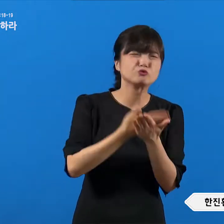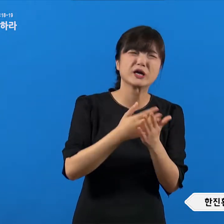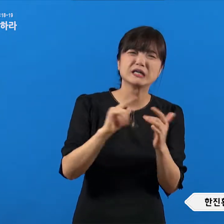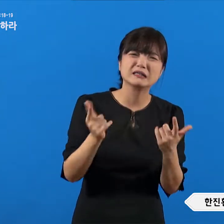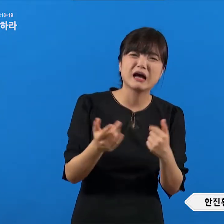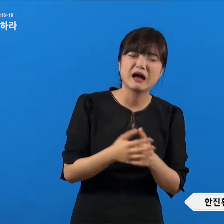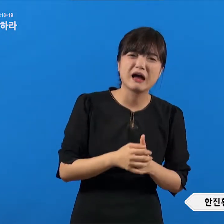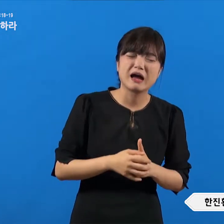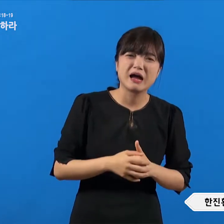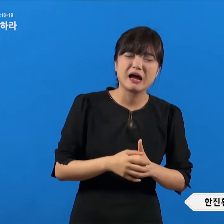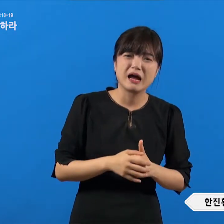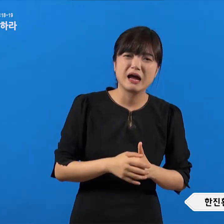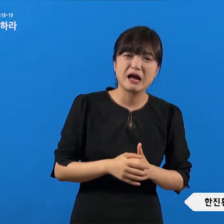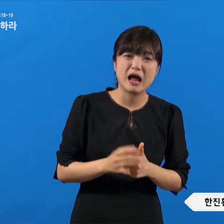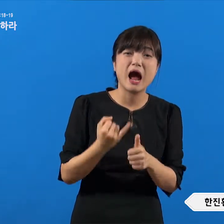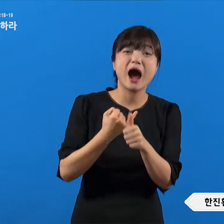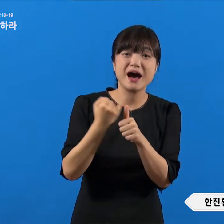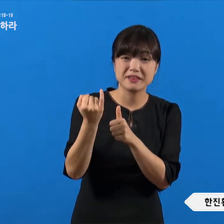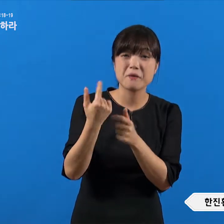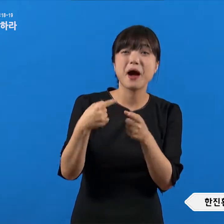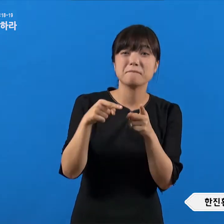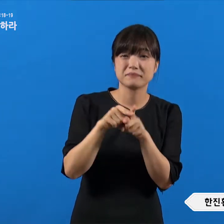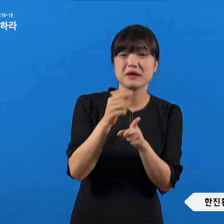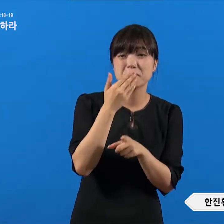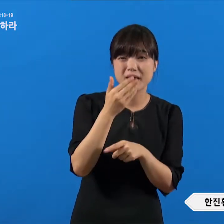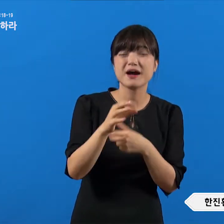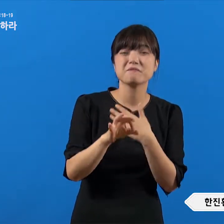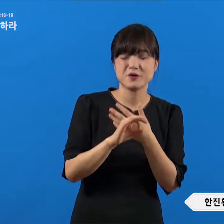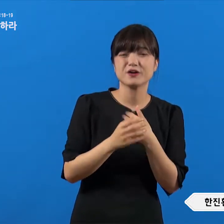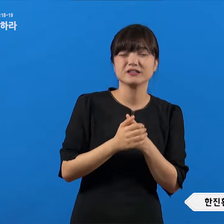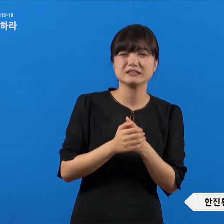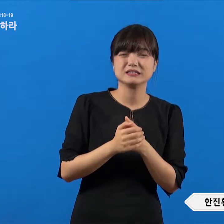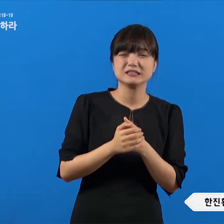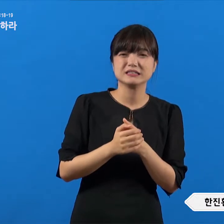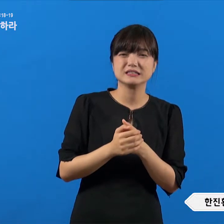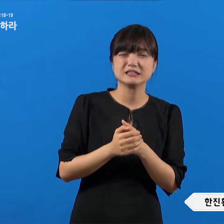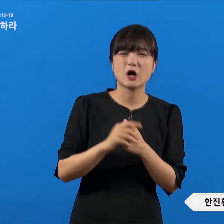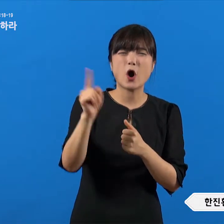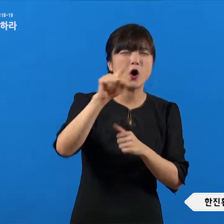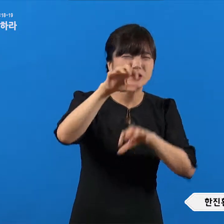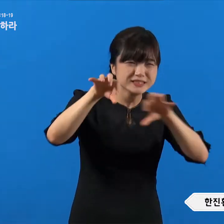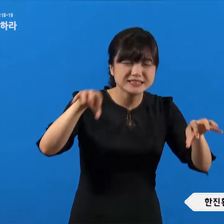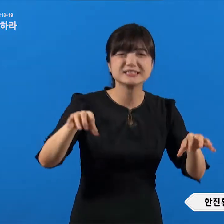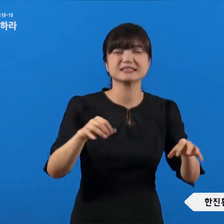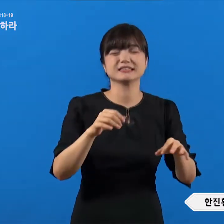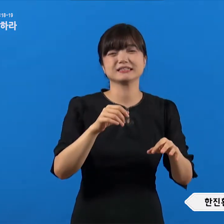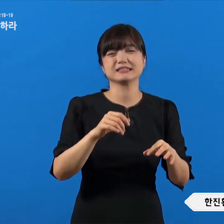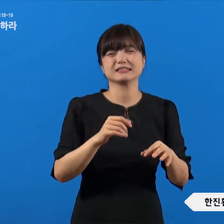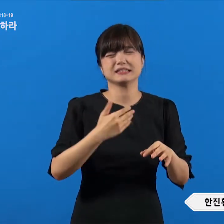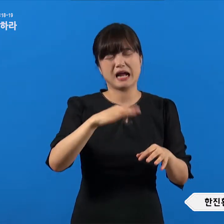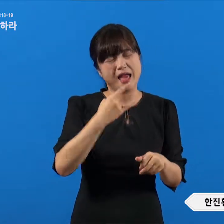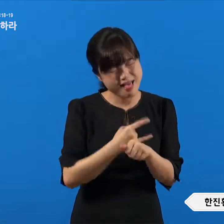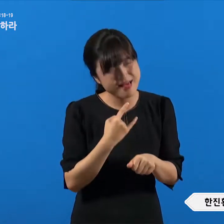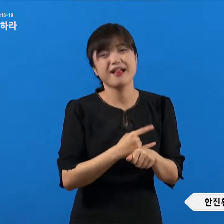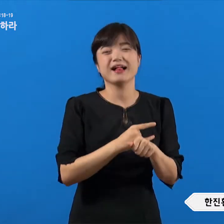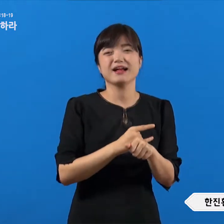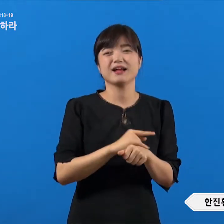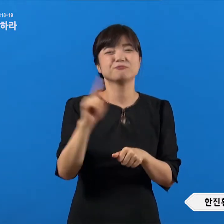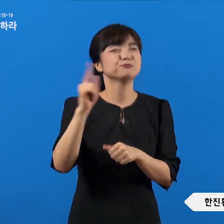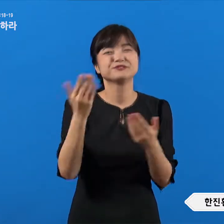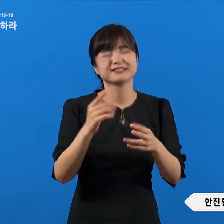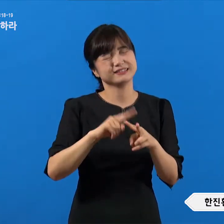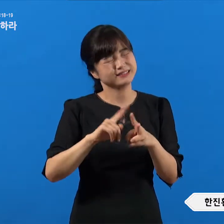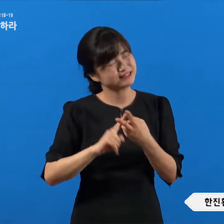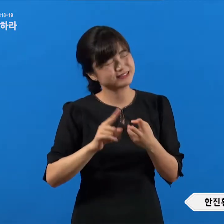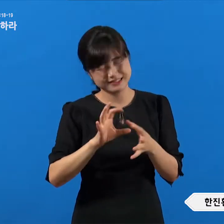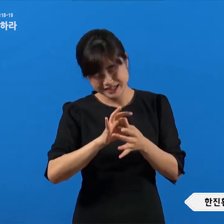않습니다. 아내와 함께 할 수만 있다면 이 지구 끝에라도 갈 수 있습니다. 뭐가 되든지